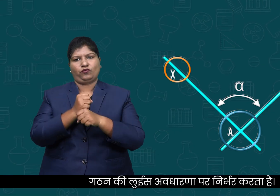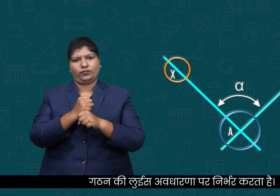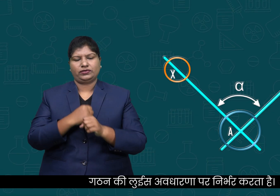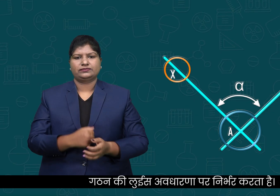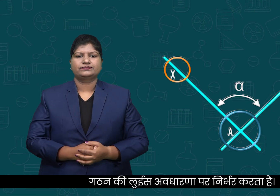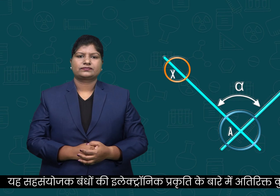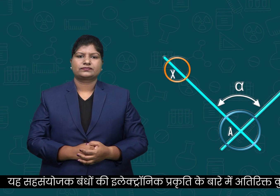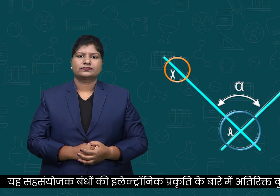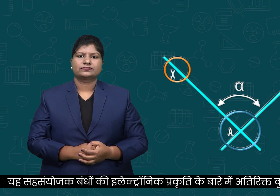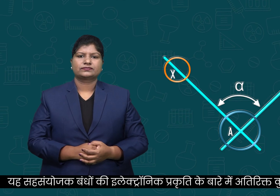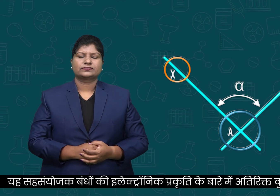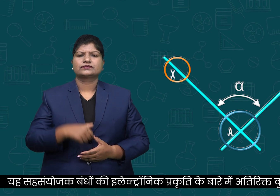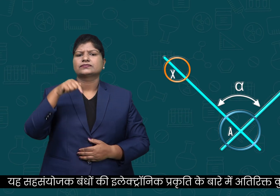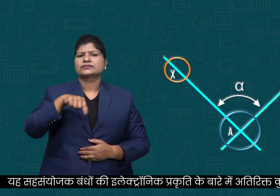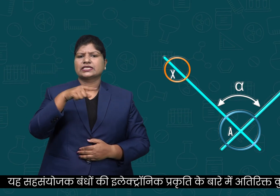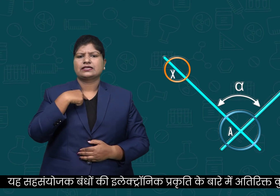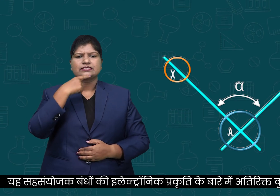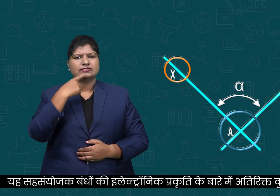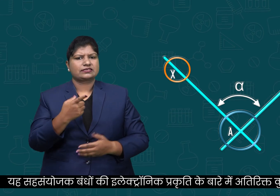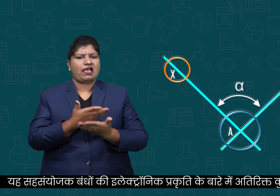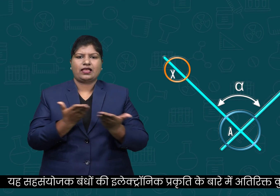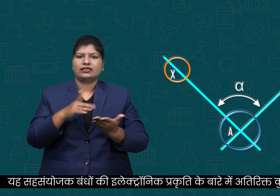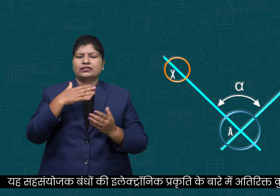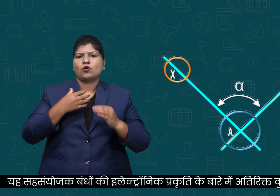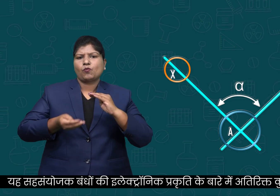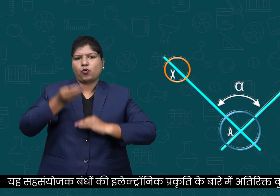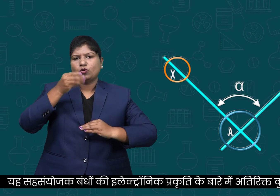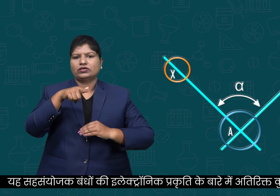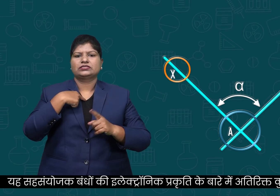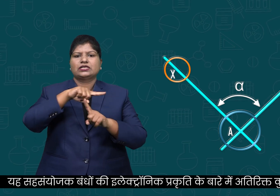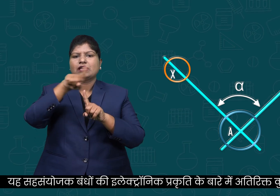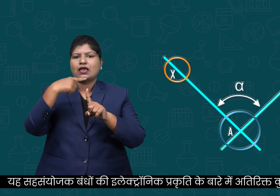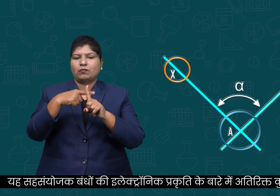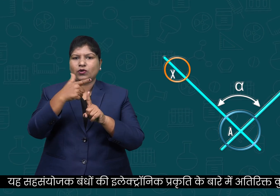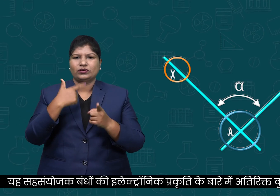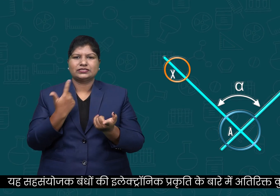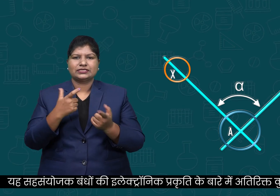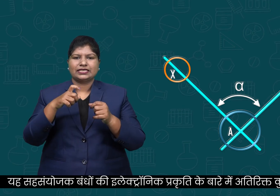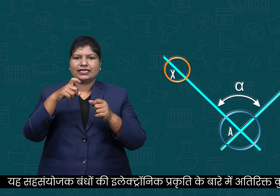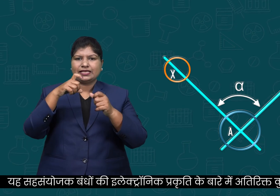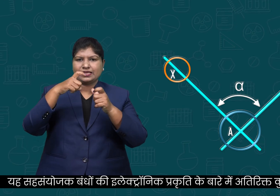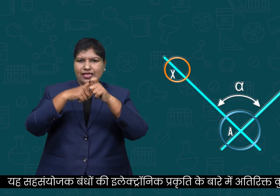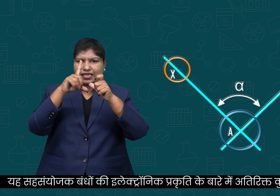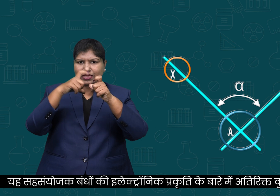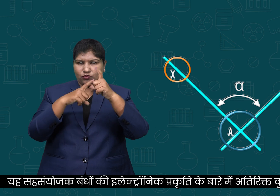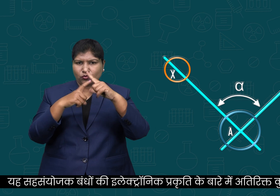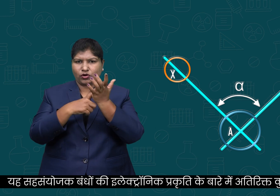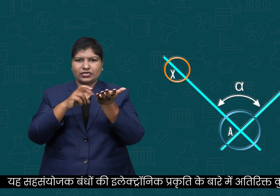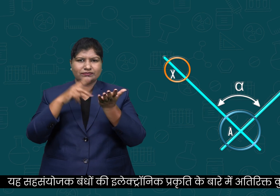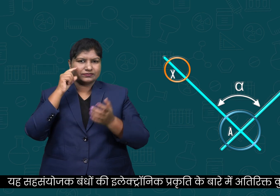है। यह संयोजक बंधों की इलेक्ट्रॉनिक प्रकृति के बारे में अतिरिक्त कुछ नहीं कह